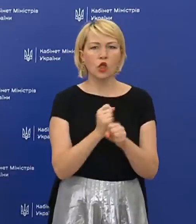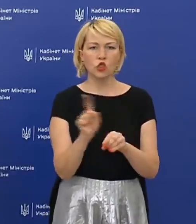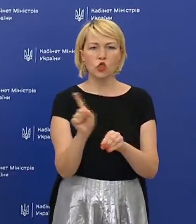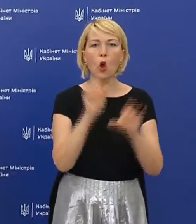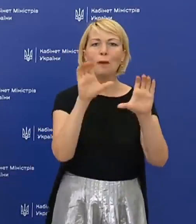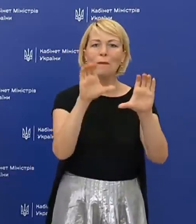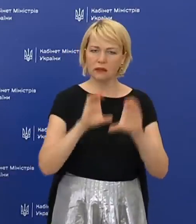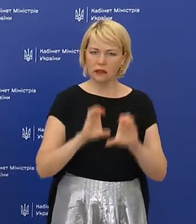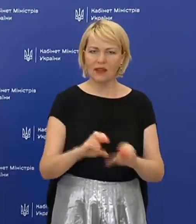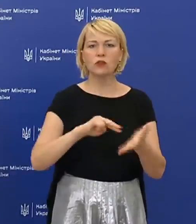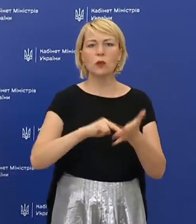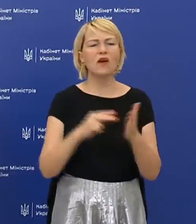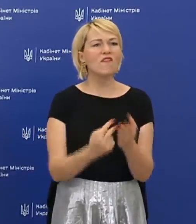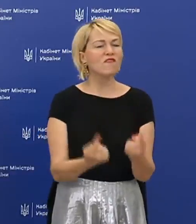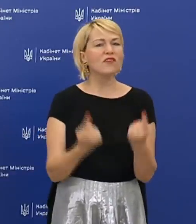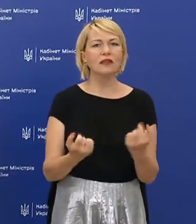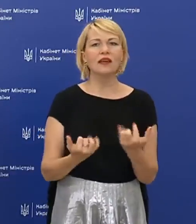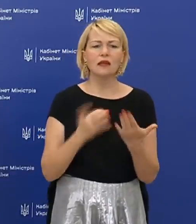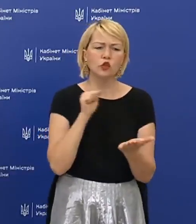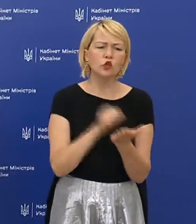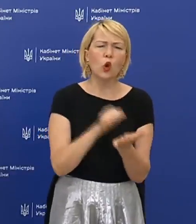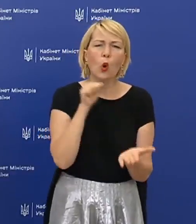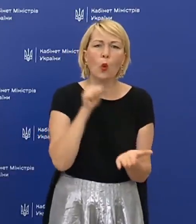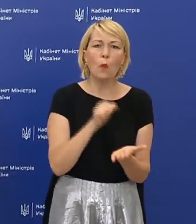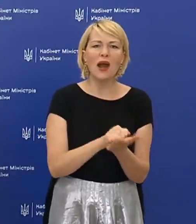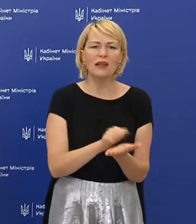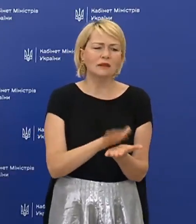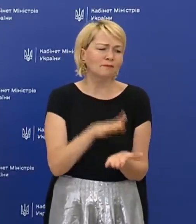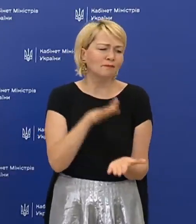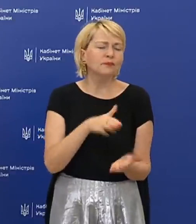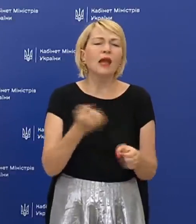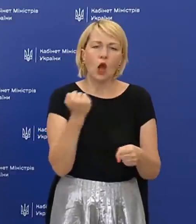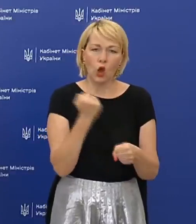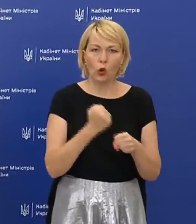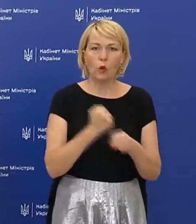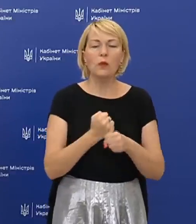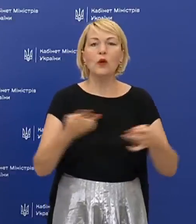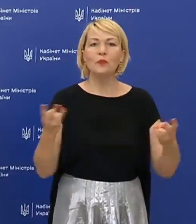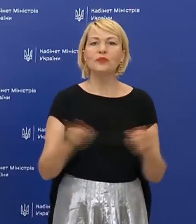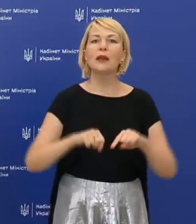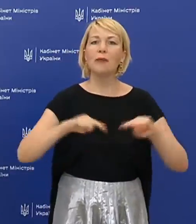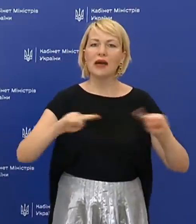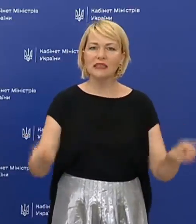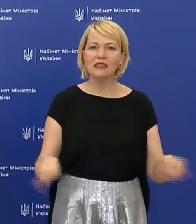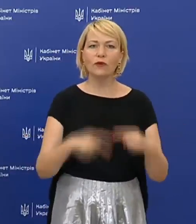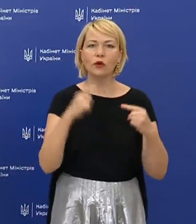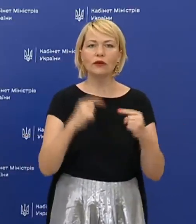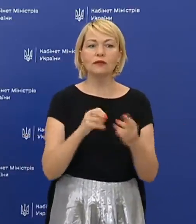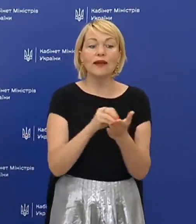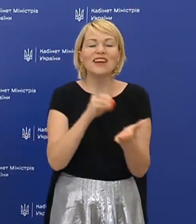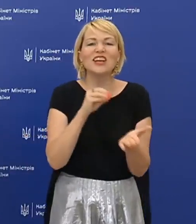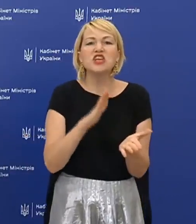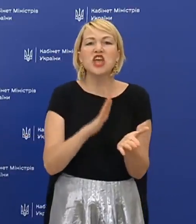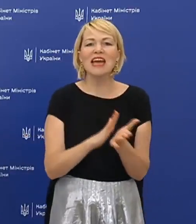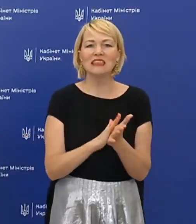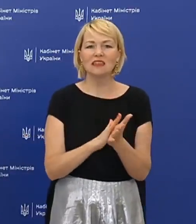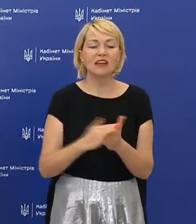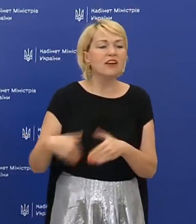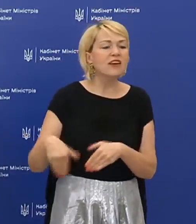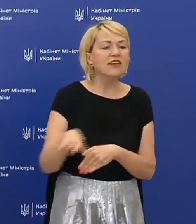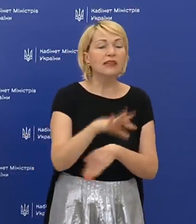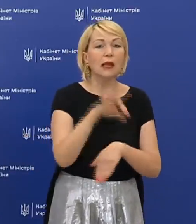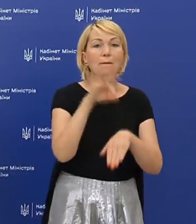нормативному плані. Велика кількість документів, які ми робимо. Нам треба створити реєстр